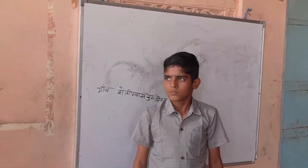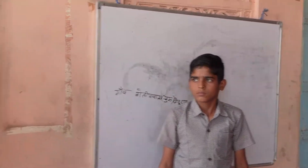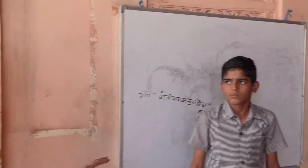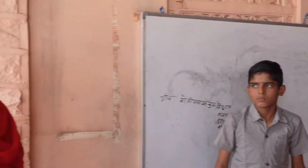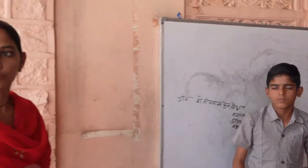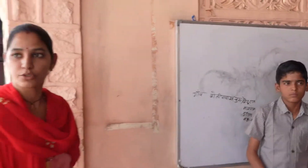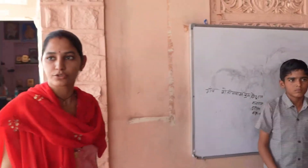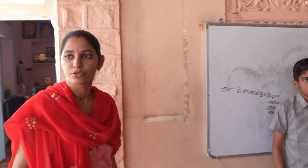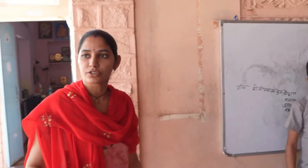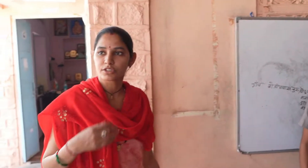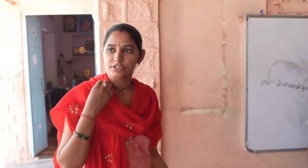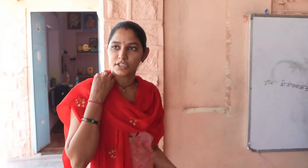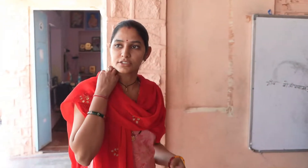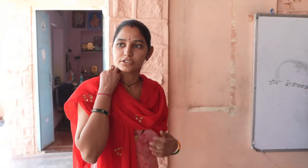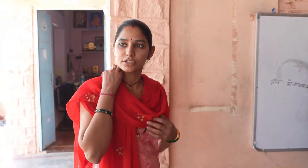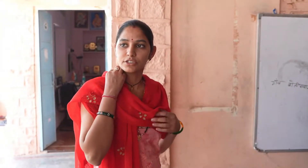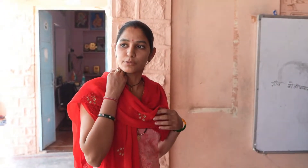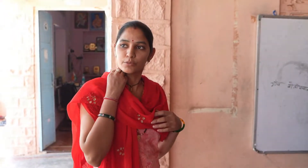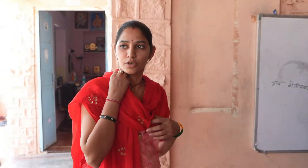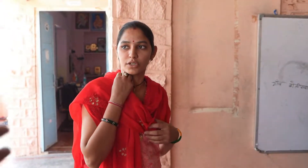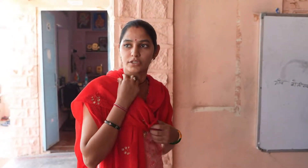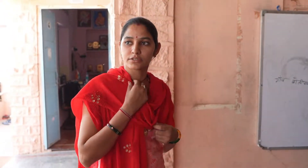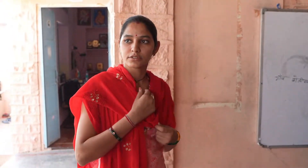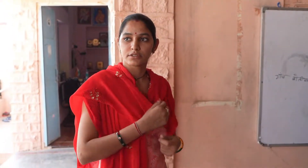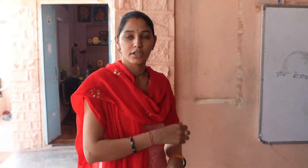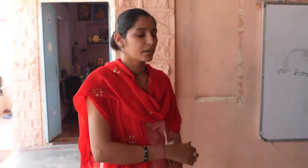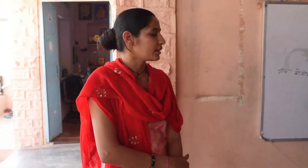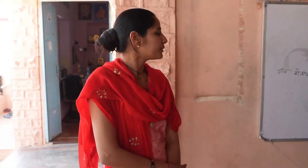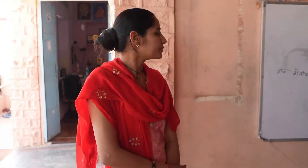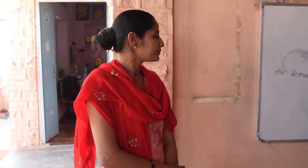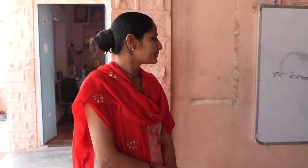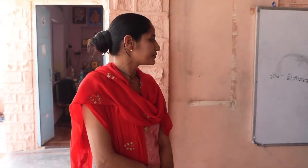दस, ये पूरी सूत्र मतलब गिनती गिनती बताइए ईश्वरों में भी। हाँ